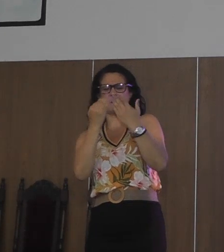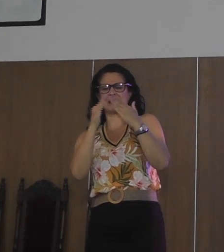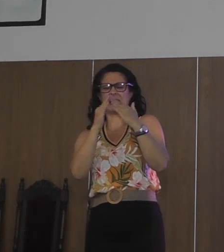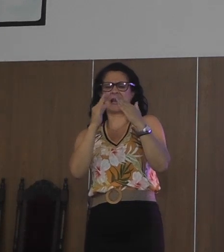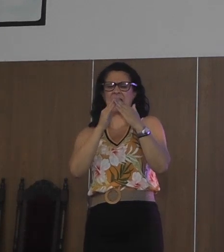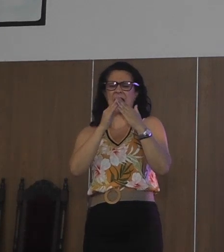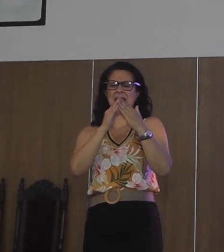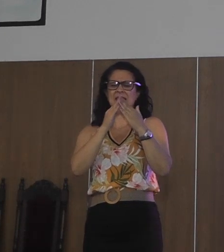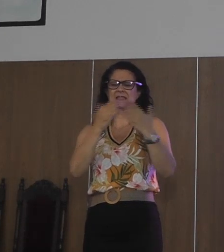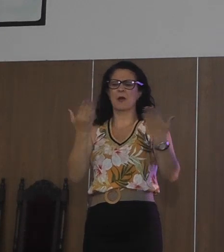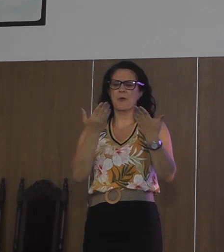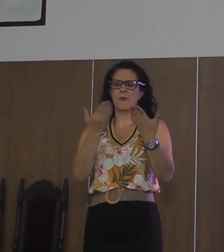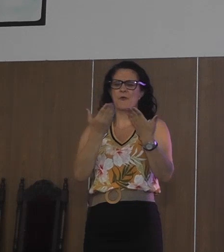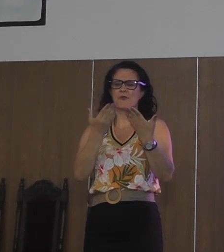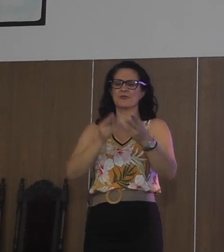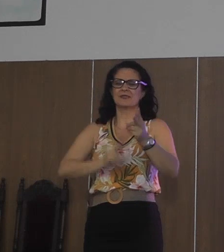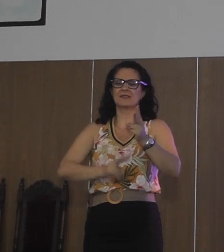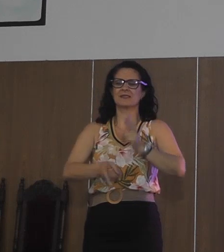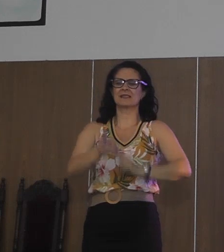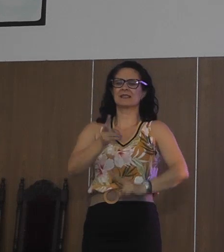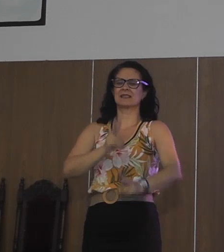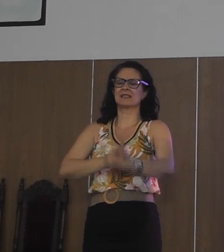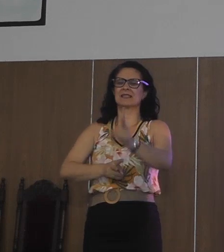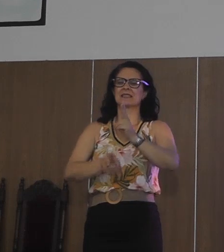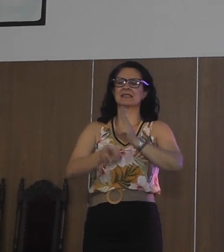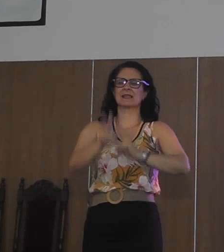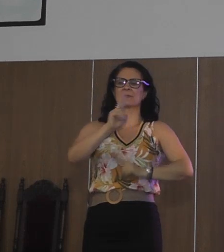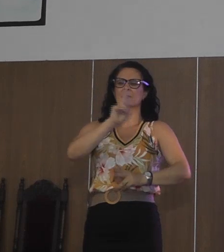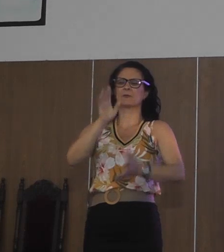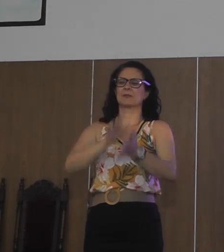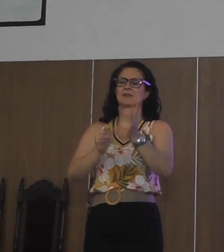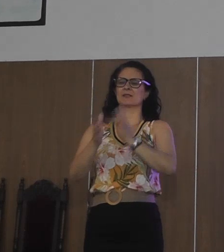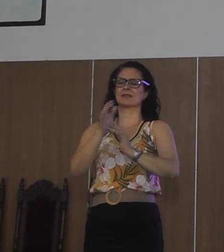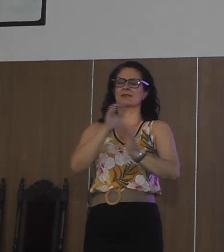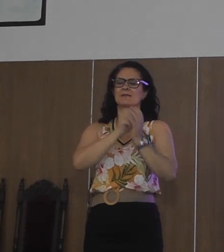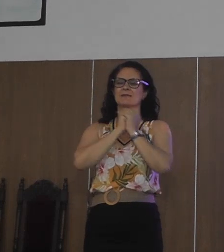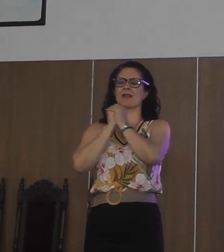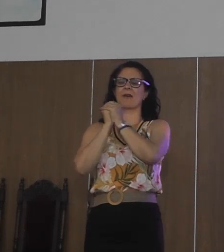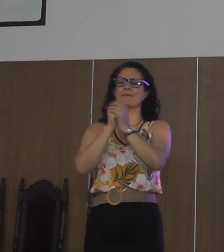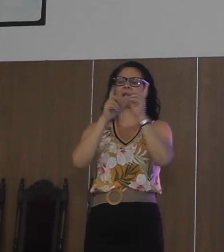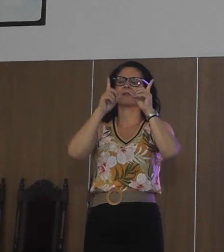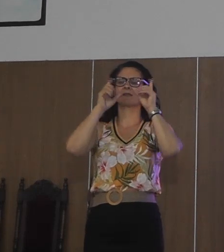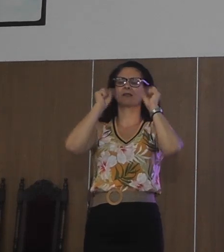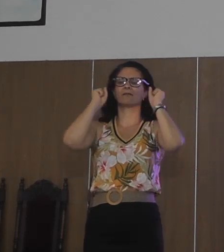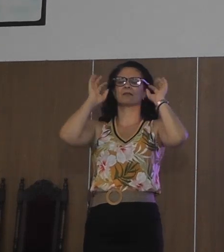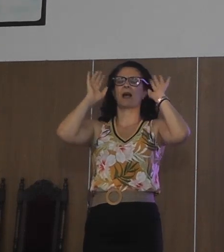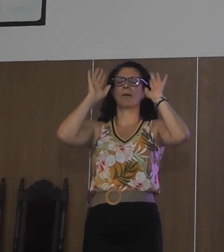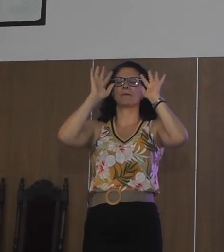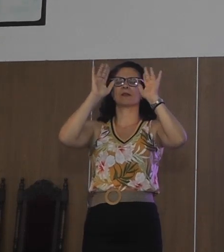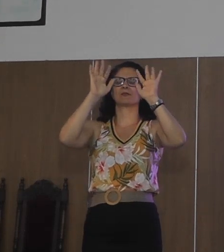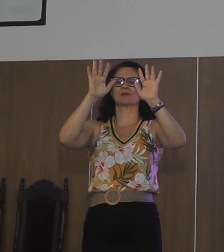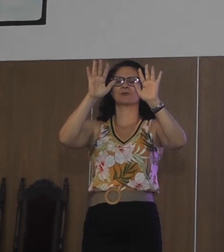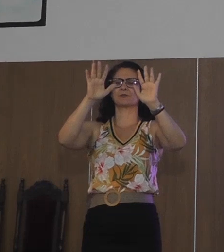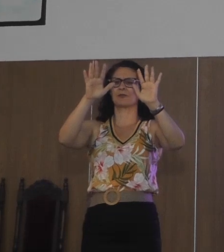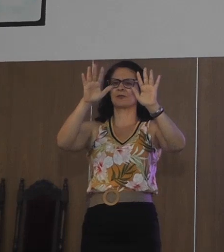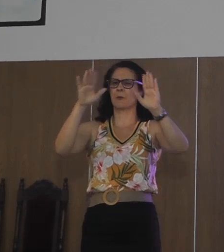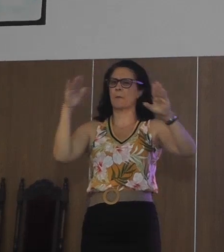sempre, em nome de Jesus. Amém? Deus te abençoe, tenham todos uma ótima